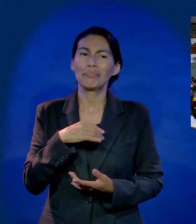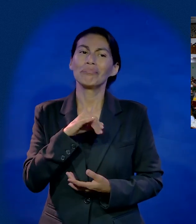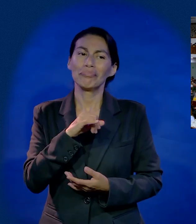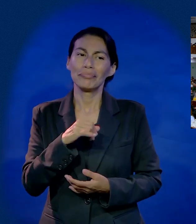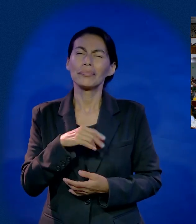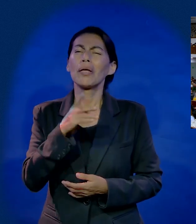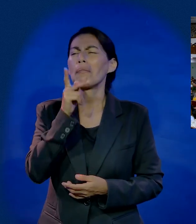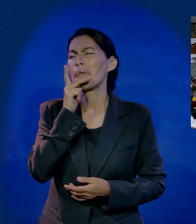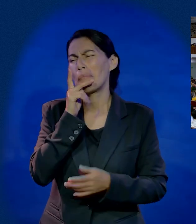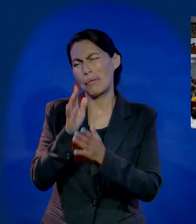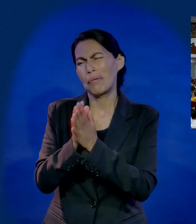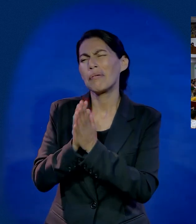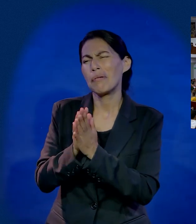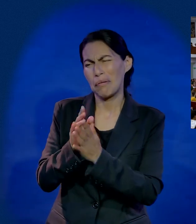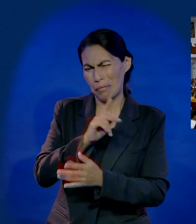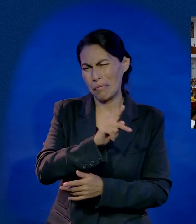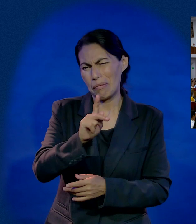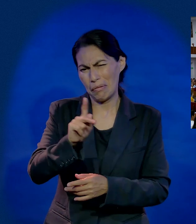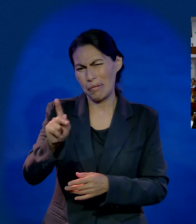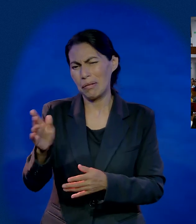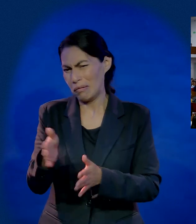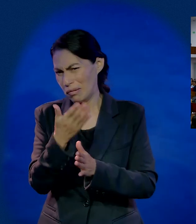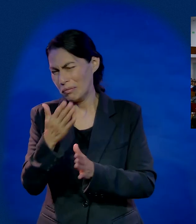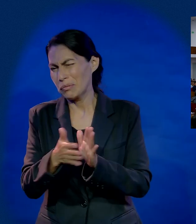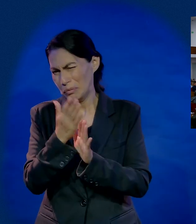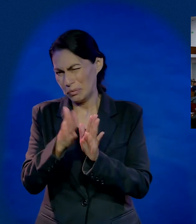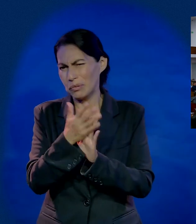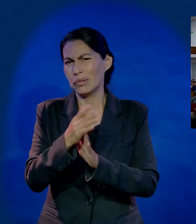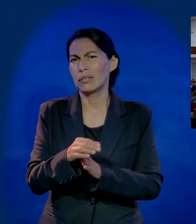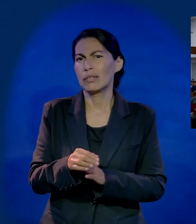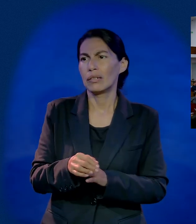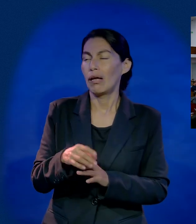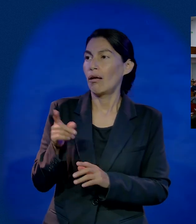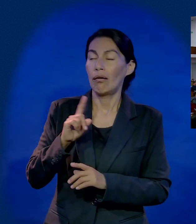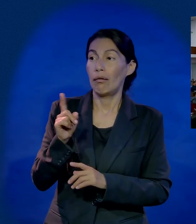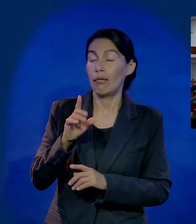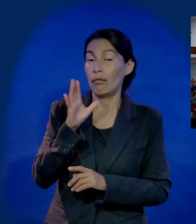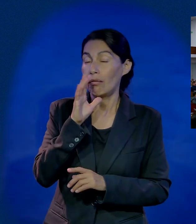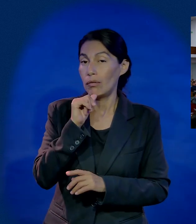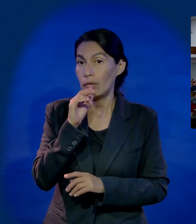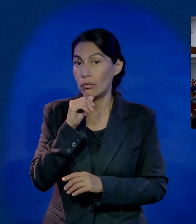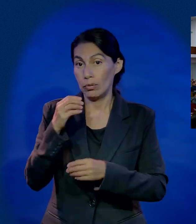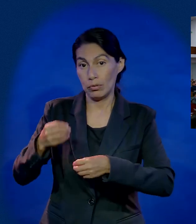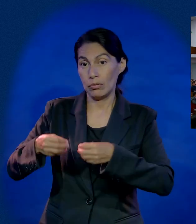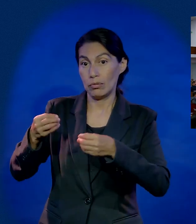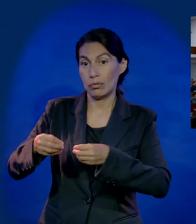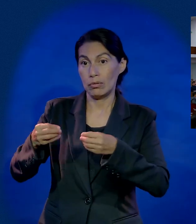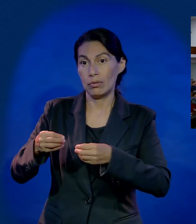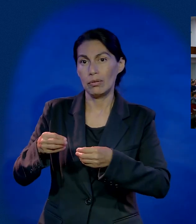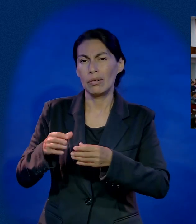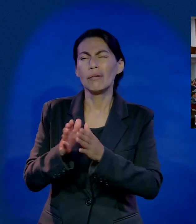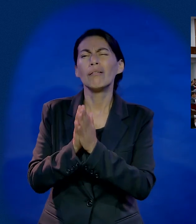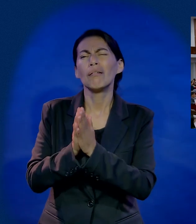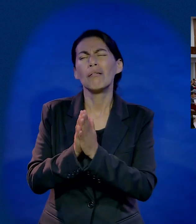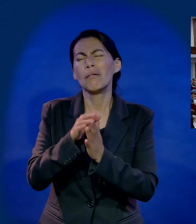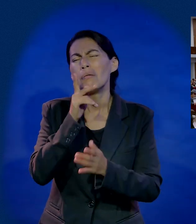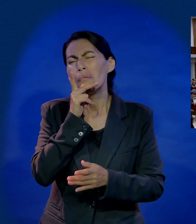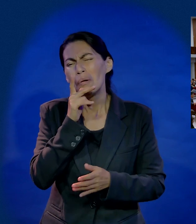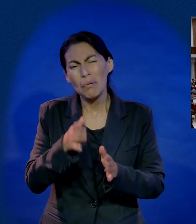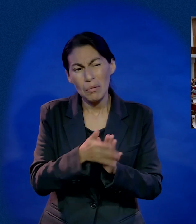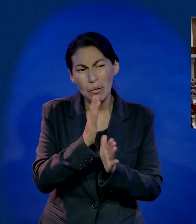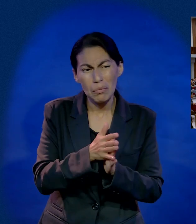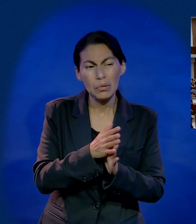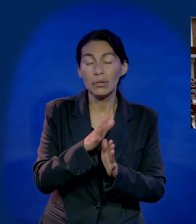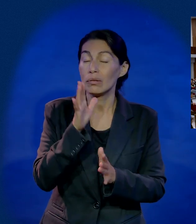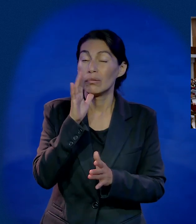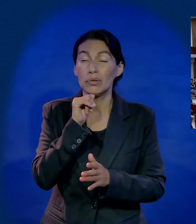mijo, qué bonita está, ¿verdad? Pero yo en lo mío, a lo que voy. Sí, papá, vamos a la playa. No, mijo, no podemos. Yo llevaba prisa